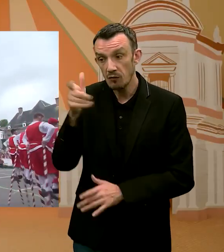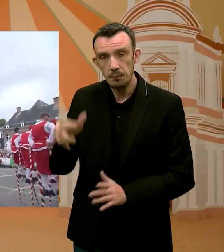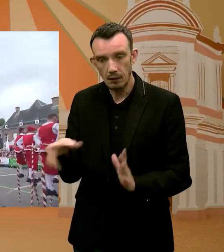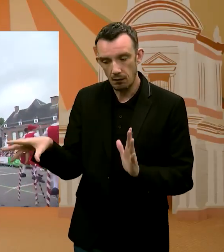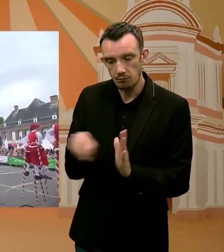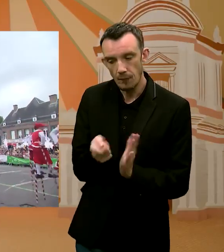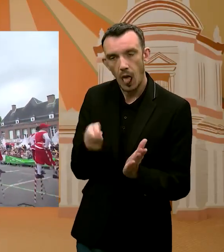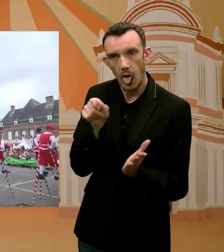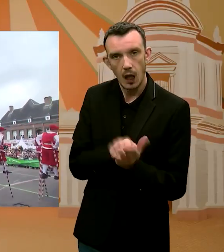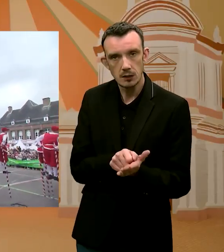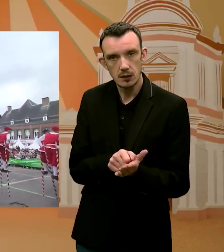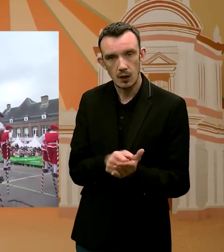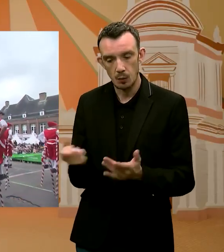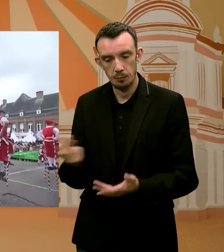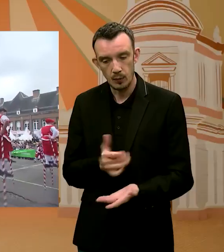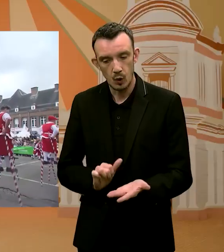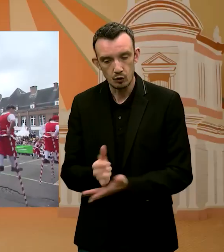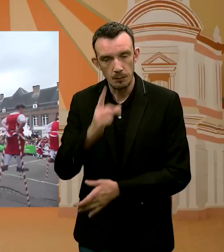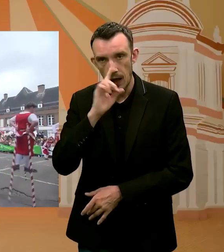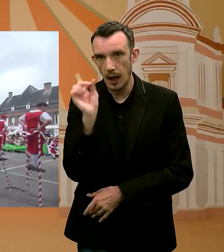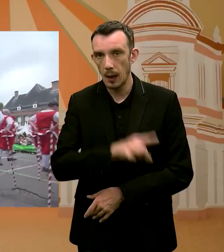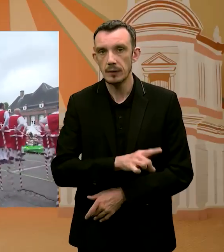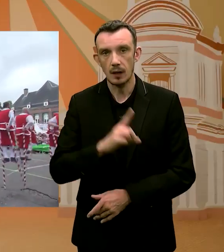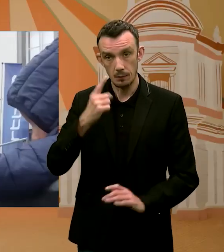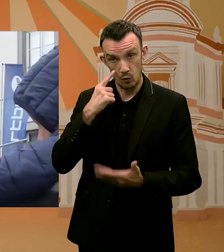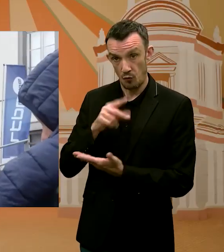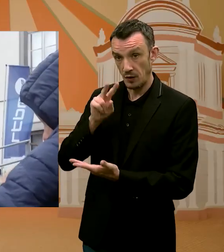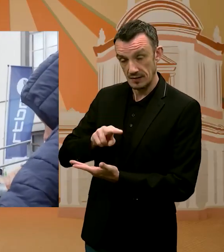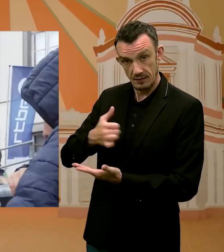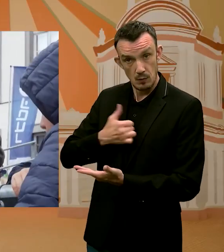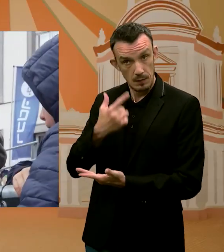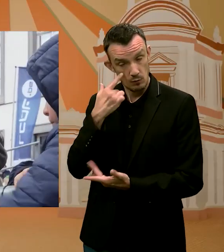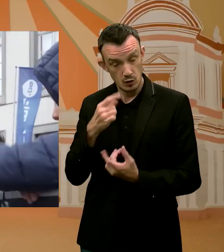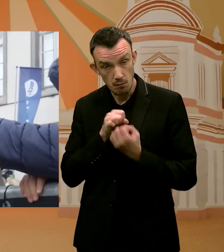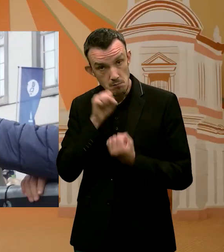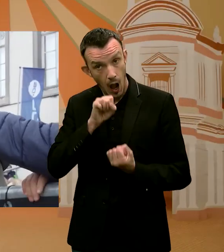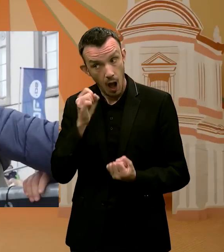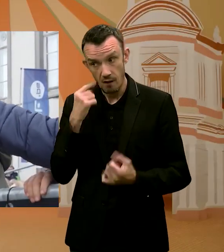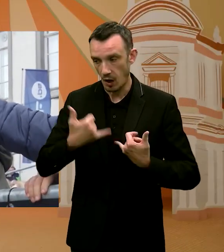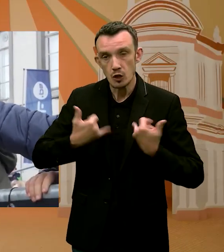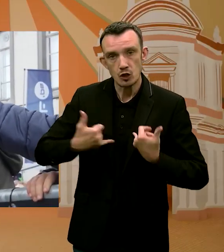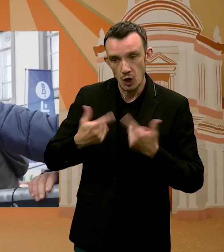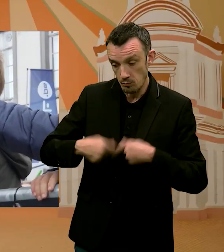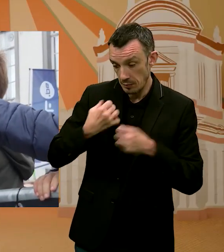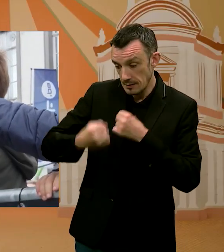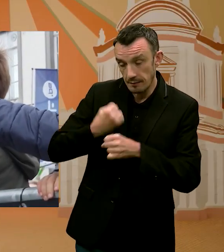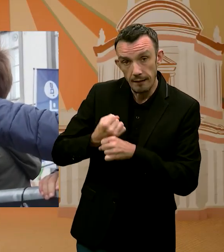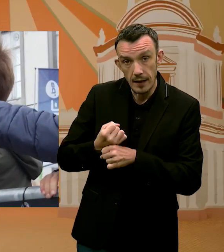assez rapidement. Et d'ailleurs, je suis impressionnée, il y a beaucoup de jeunes ici qui ont commencé cette année ou l'année passée et qui tiennent là en échasse